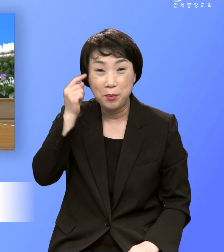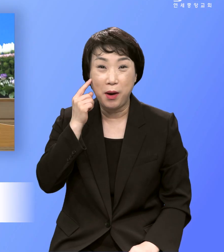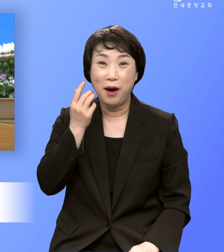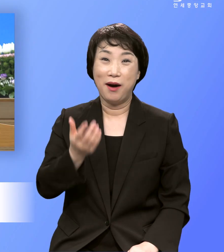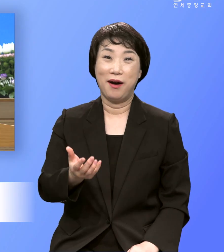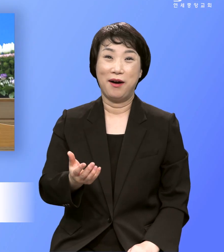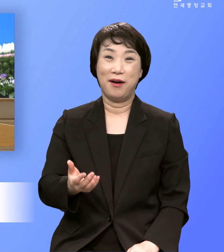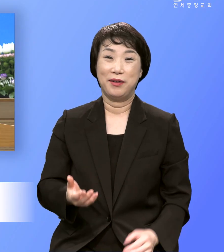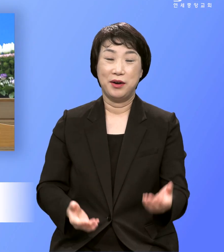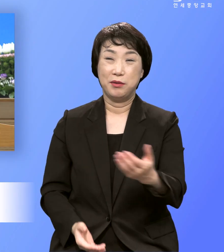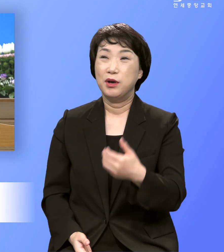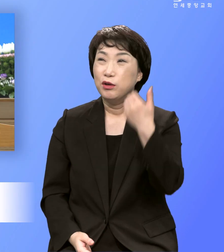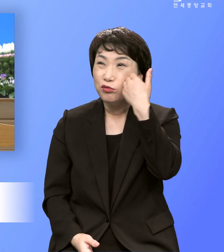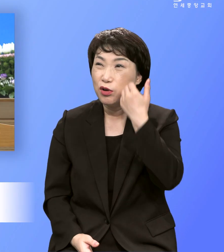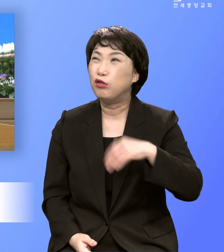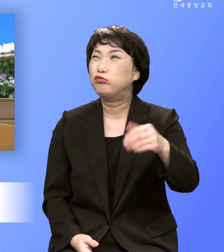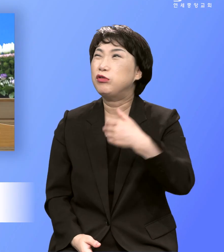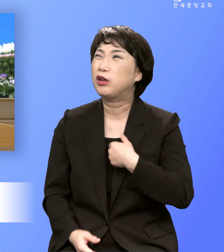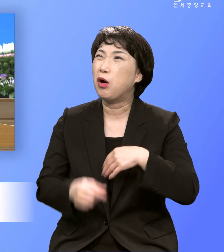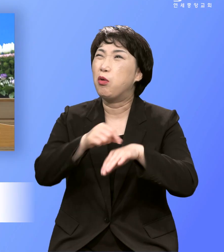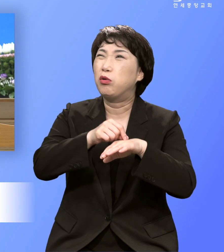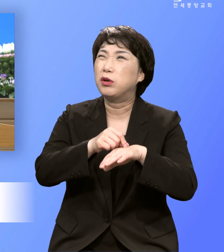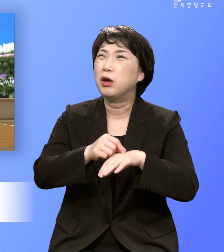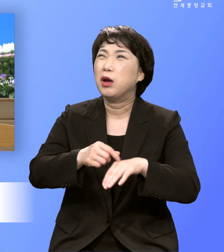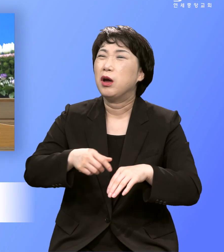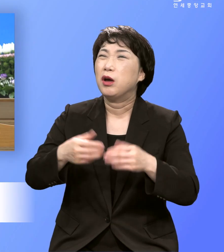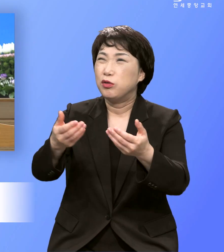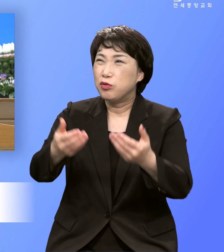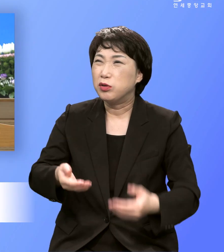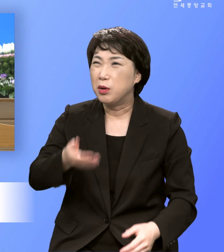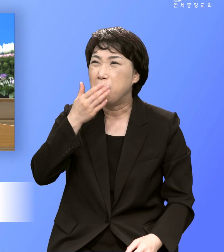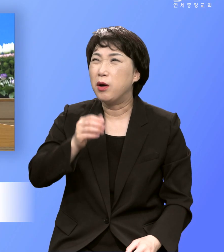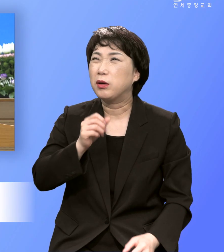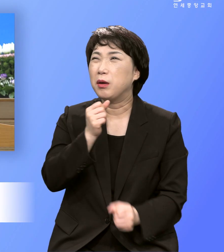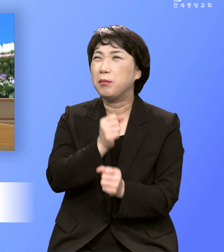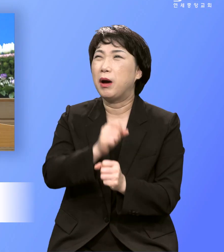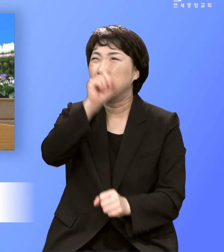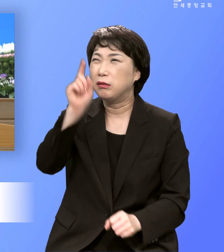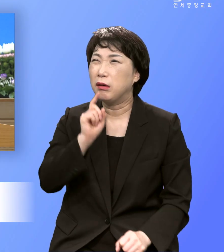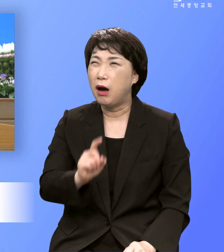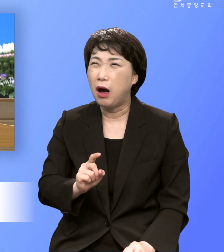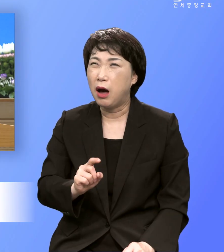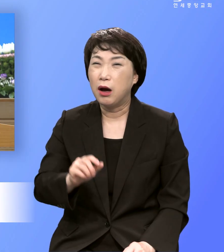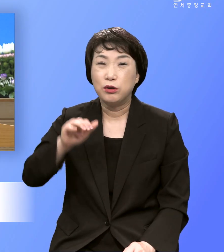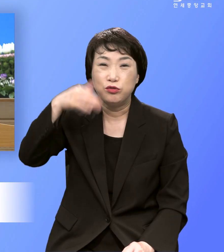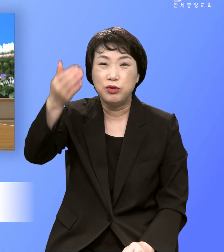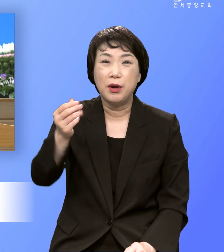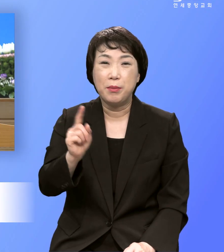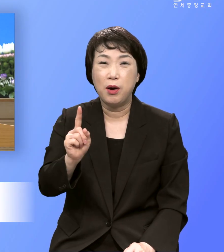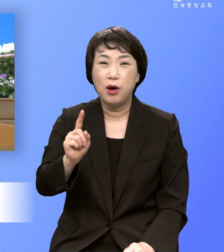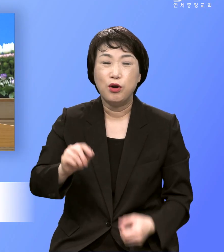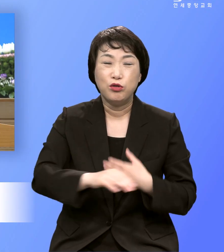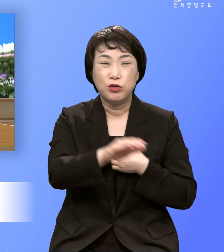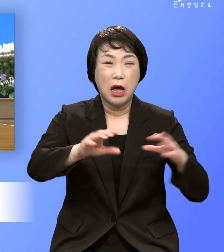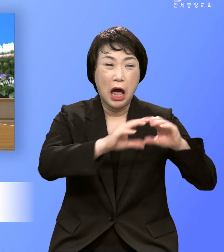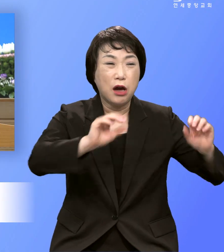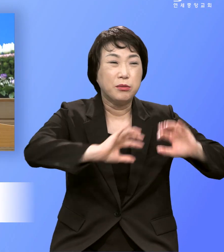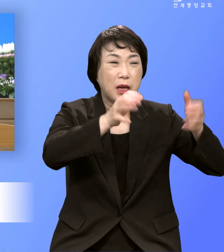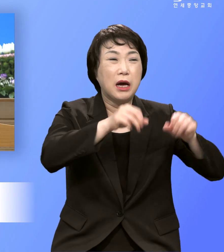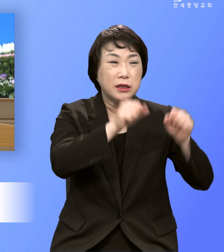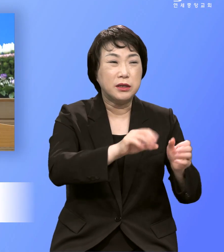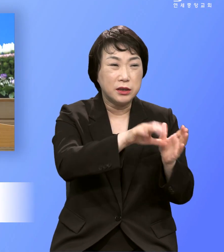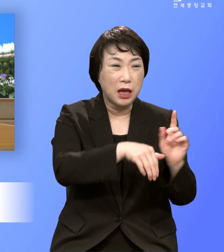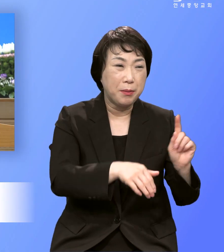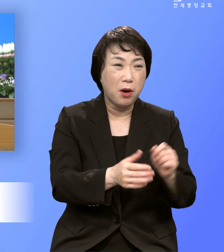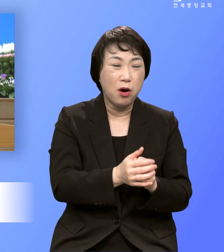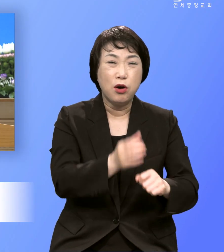생각해봐. 누가 우리에게 고기를 주어 먹게 할고? 그 뒤에 우리가 애굽에 있을